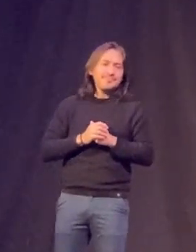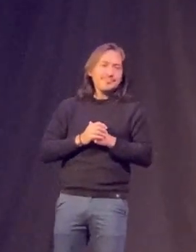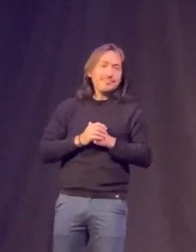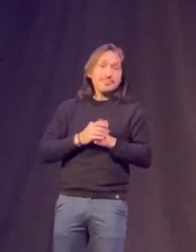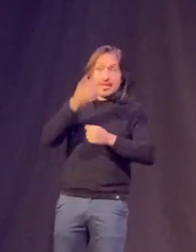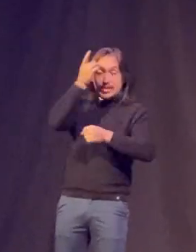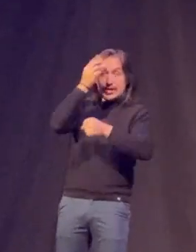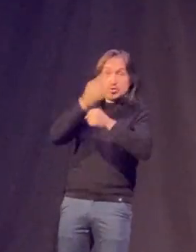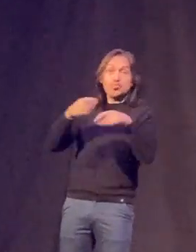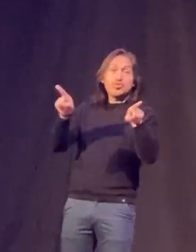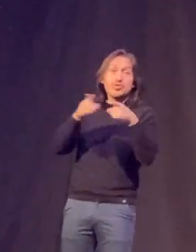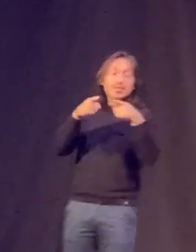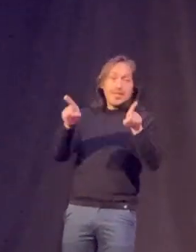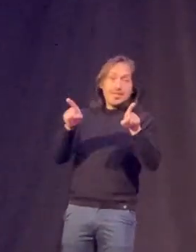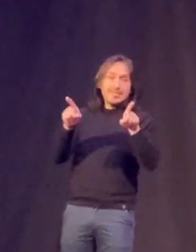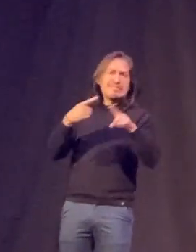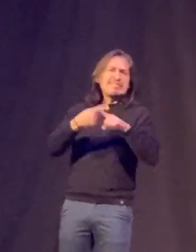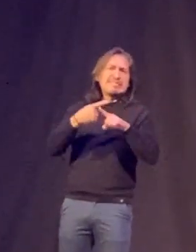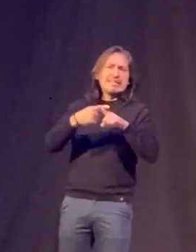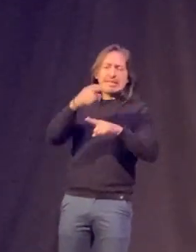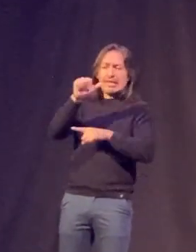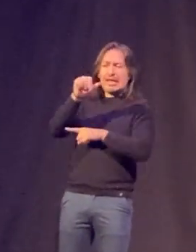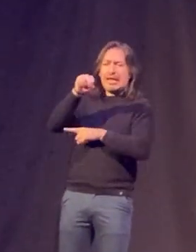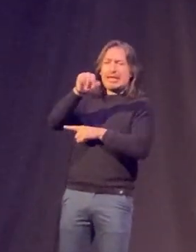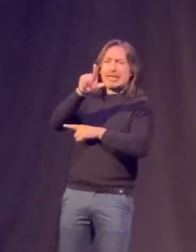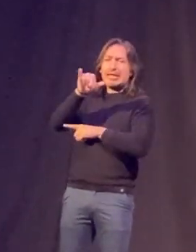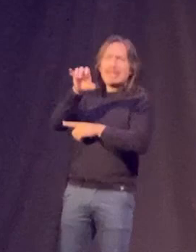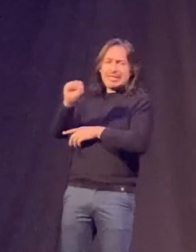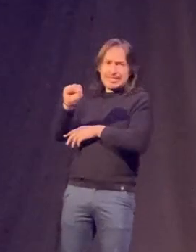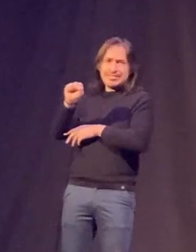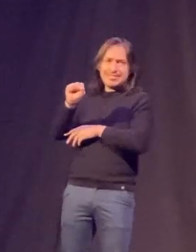En la dirección musical se encuentra Analí Sánchez Neri.